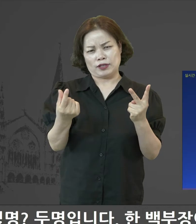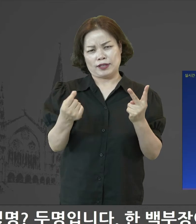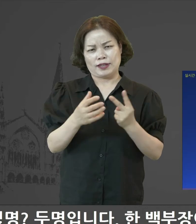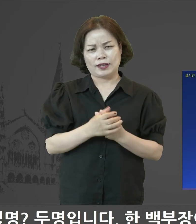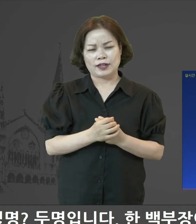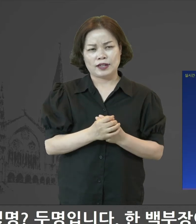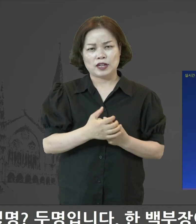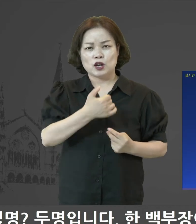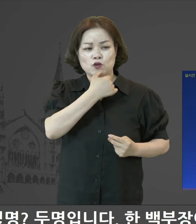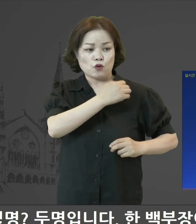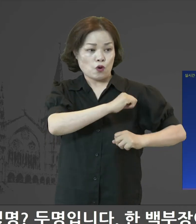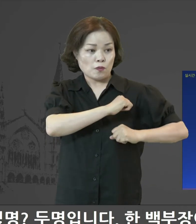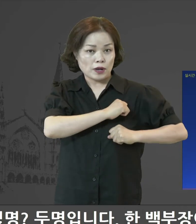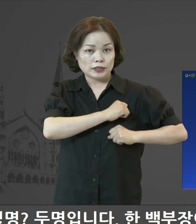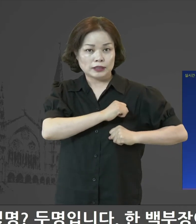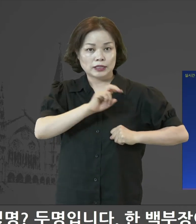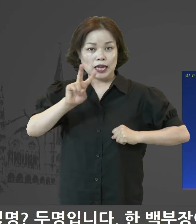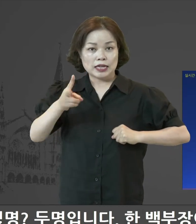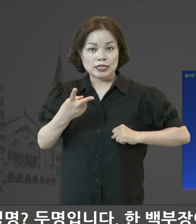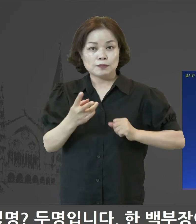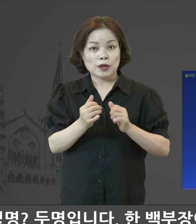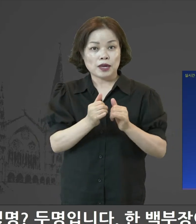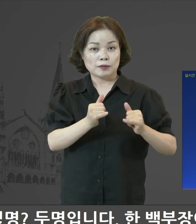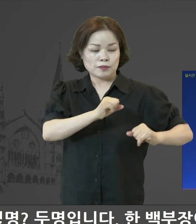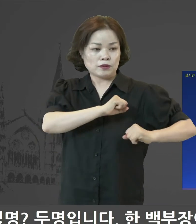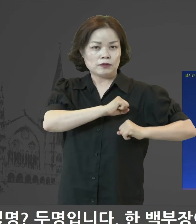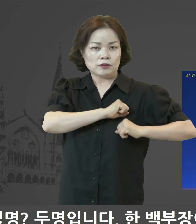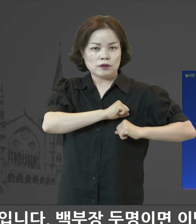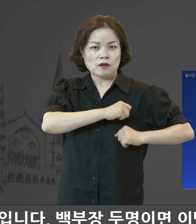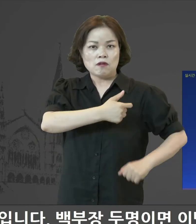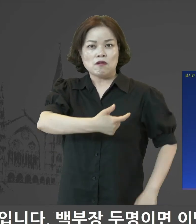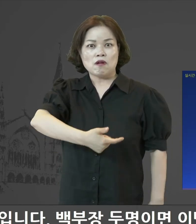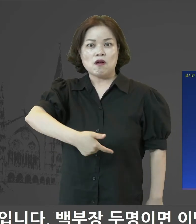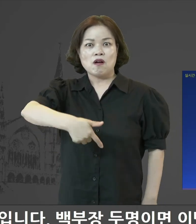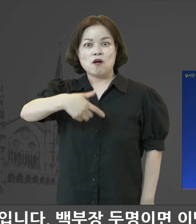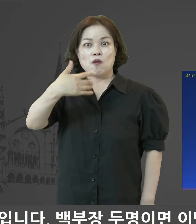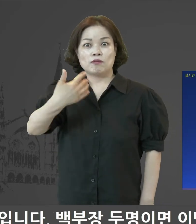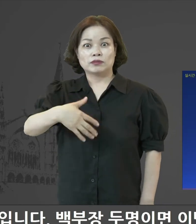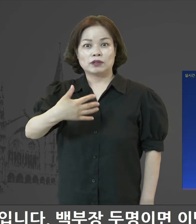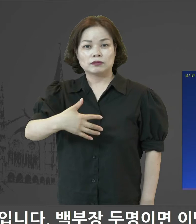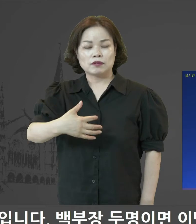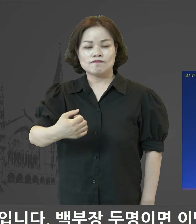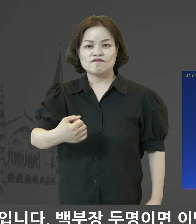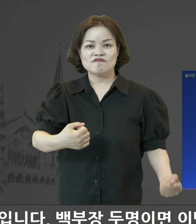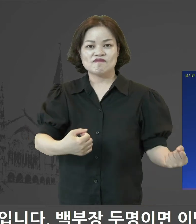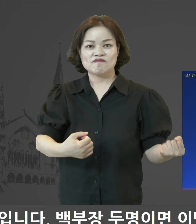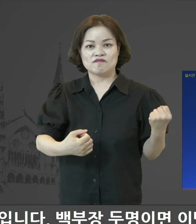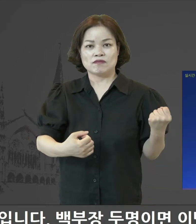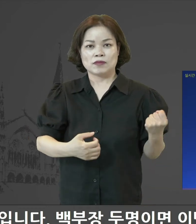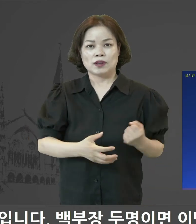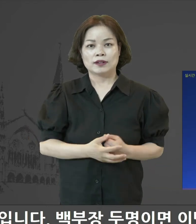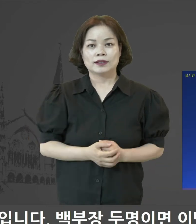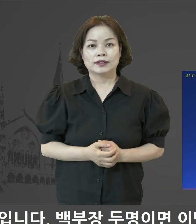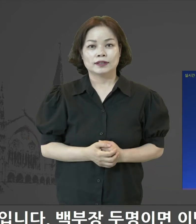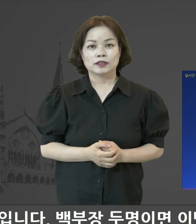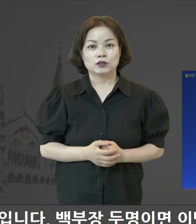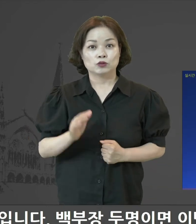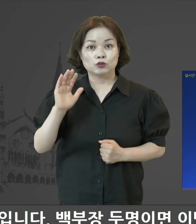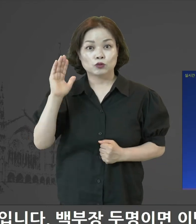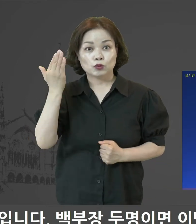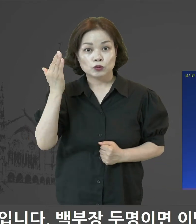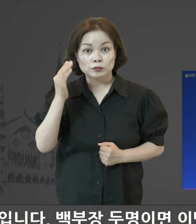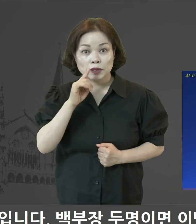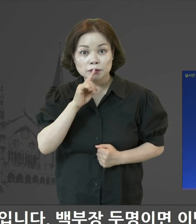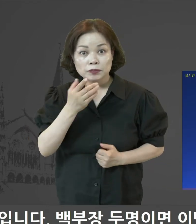여러분, 로마 군인 200명이면요 엄청난 이 화력입니다. 요즘으로 말하면